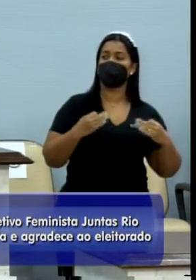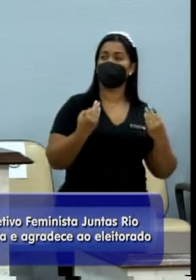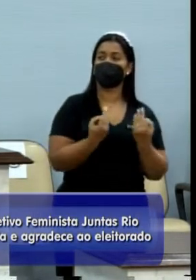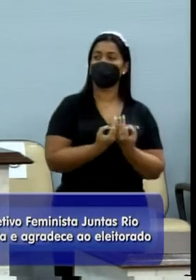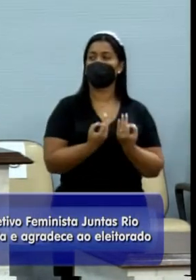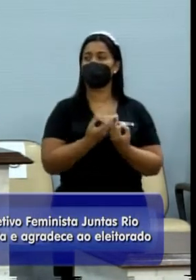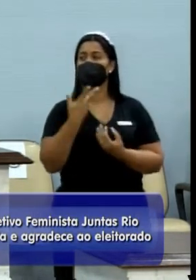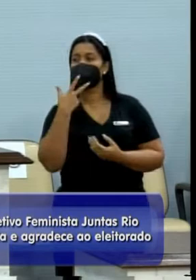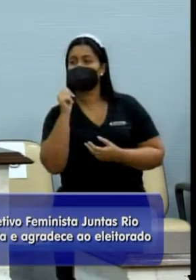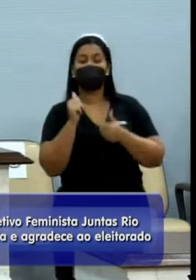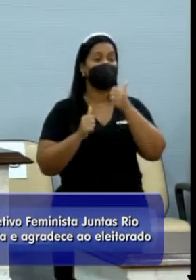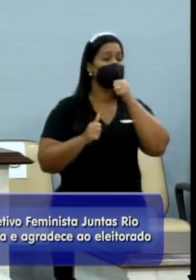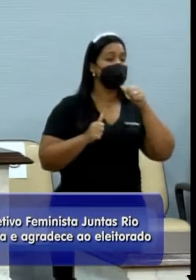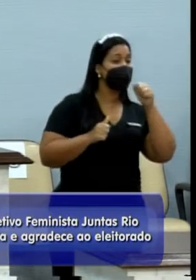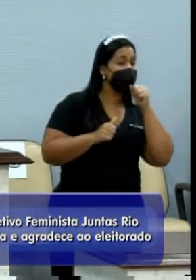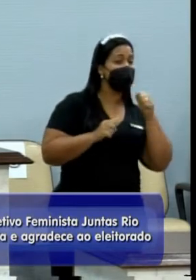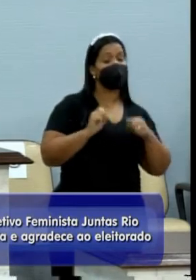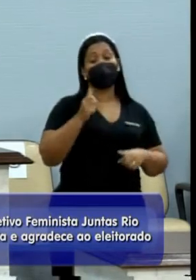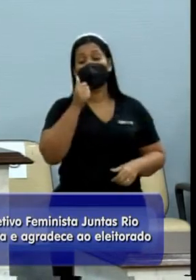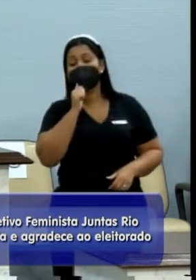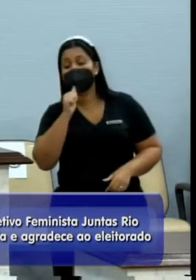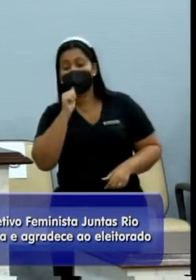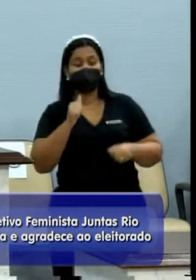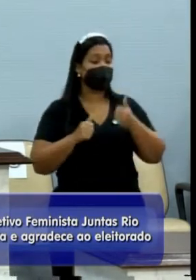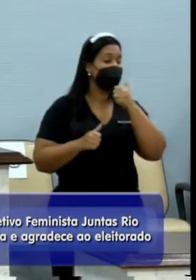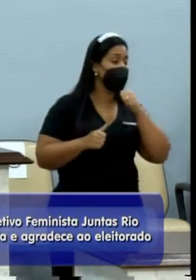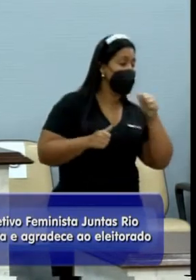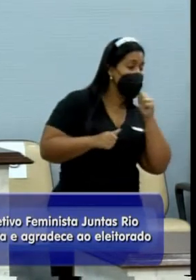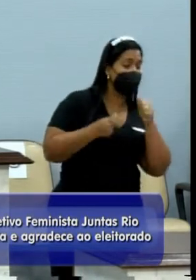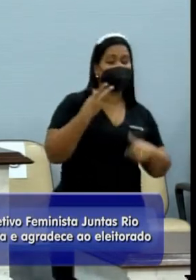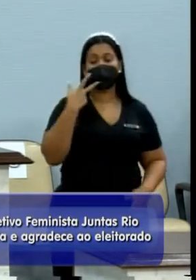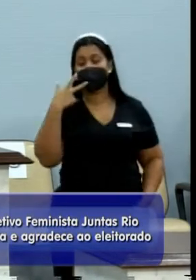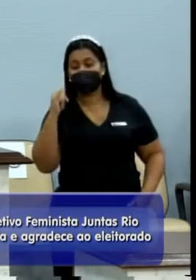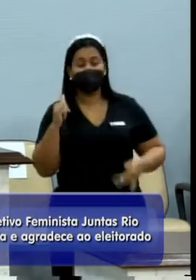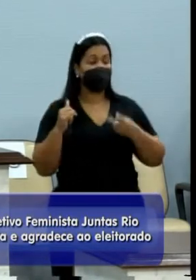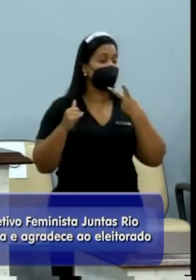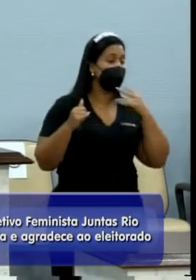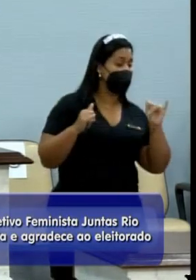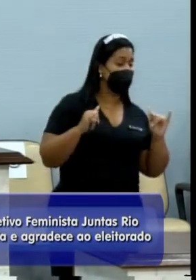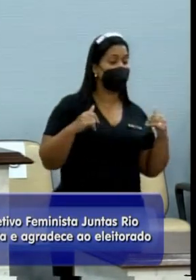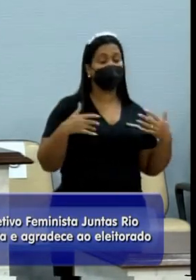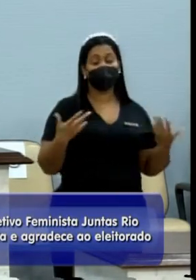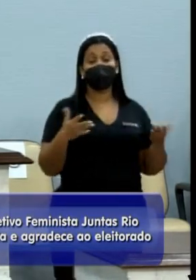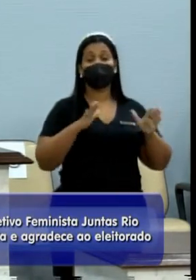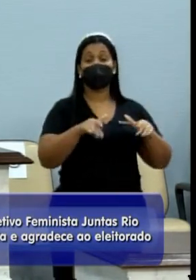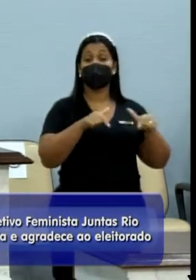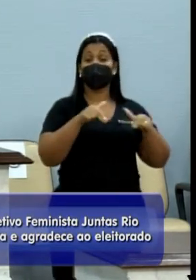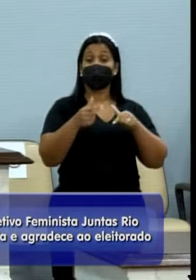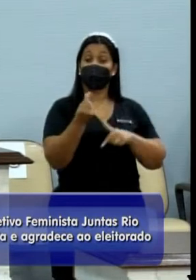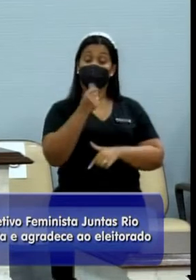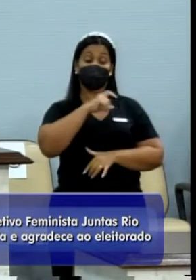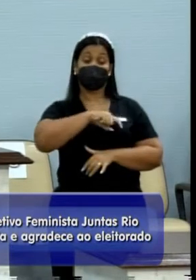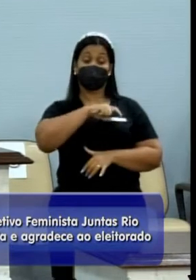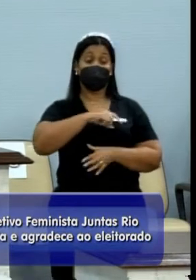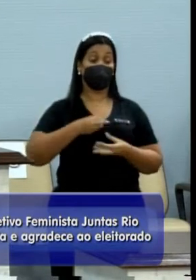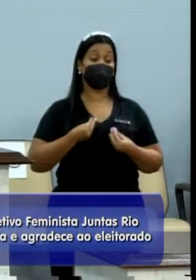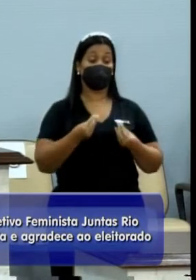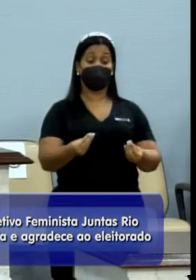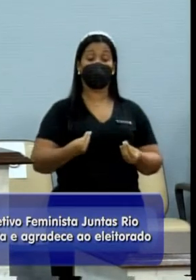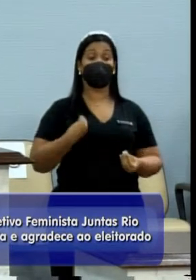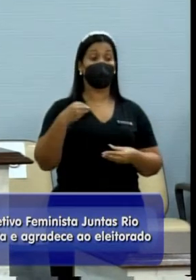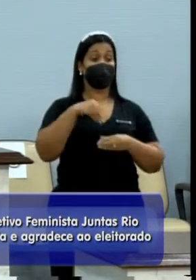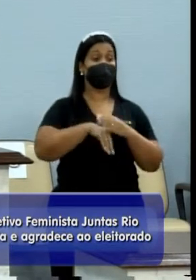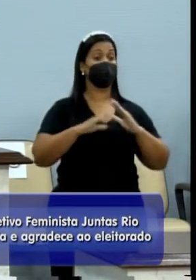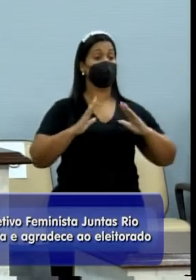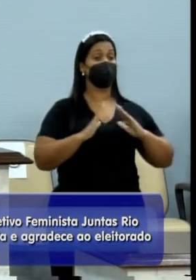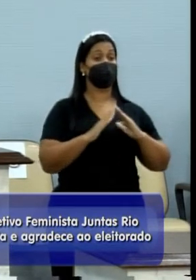seja papai ou mamãe, ou seja mamãe e mamãe, papai e papai, mas se não tem um bom emprego, não tem como garantir uma boa comida na